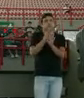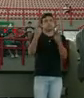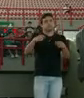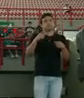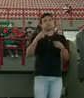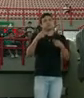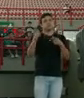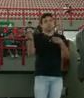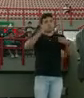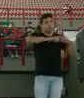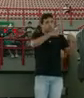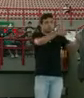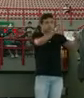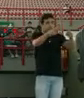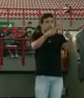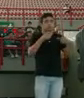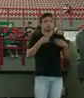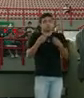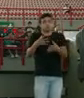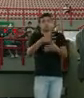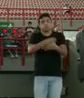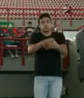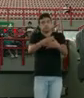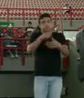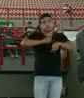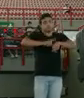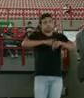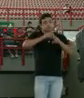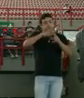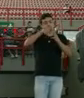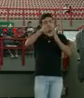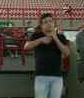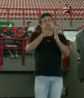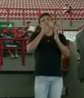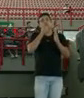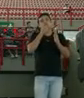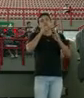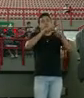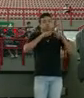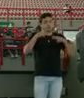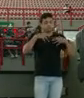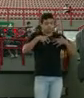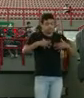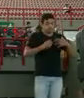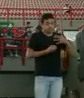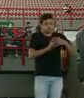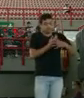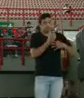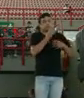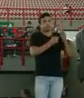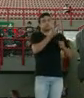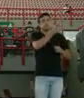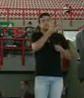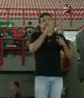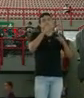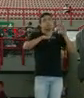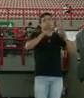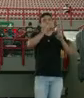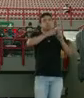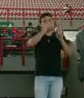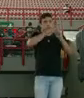logo ao trabalho, não amamentam o tempo suficiente, aí ela começa a deixar de produzir o leite. Tem muitas vezes, com 2